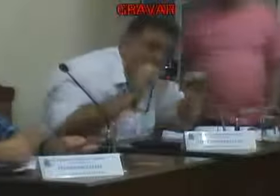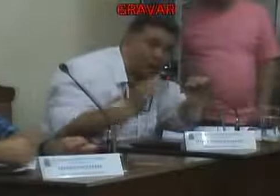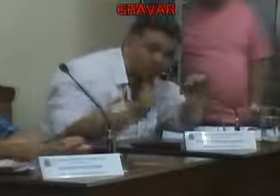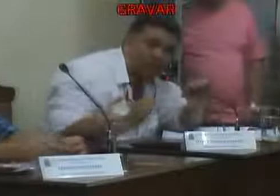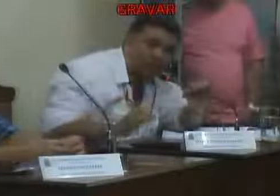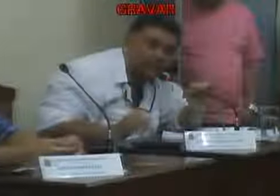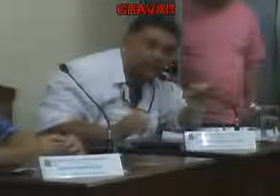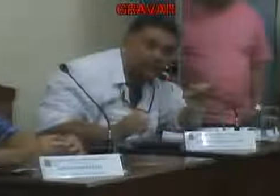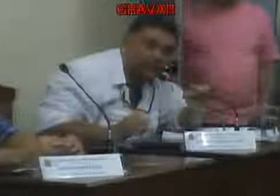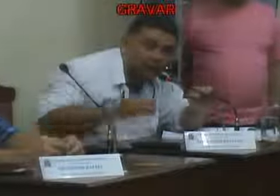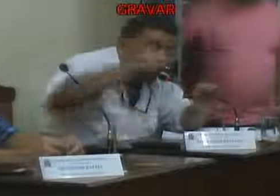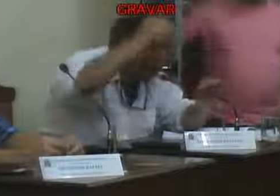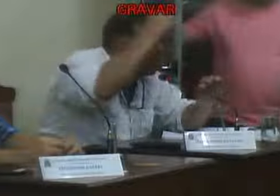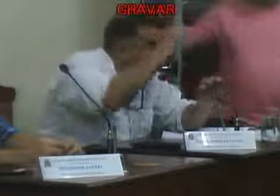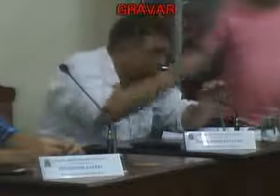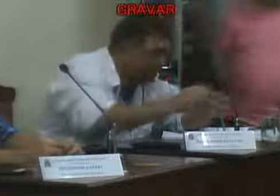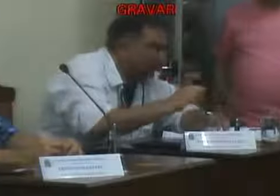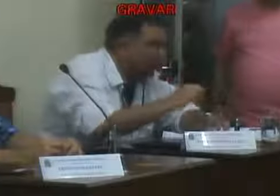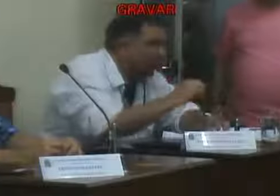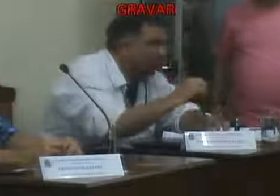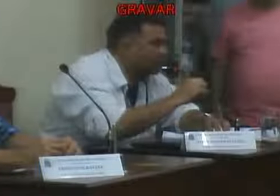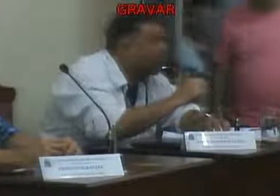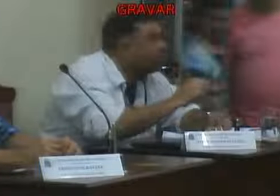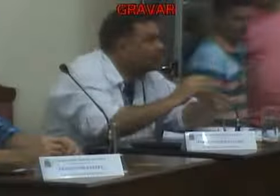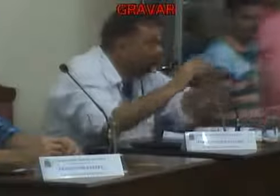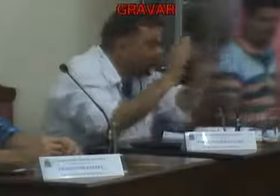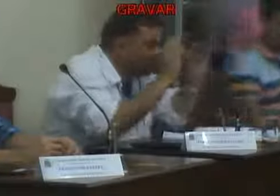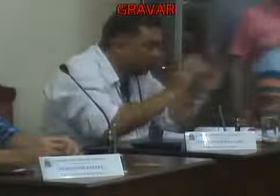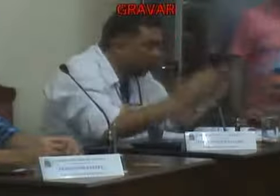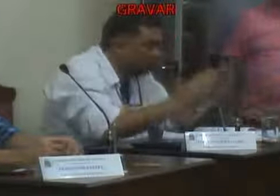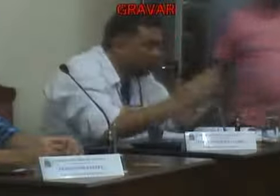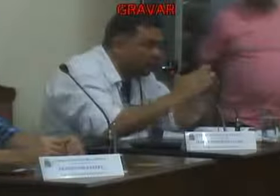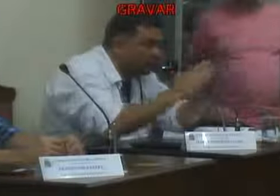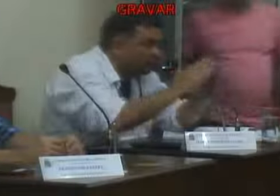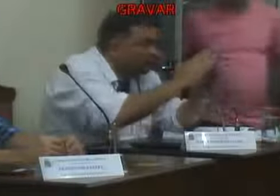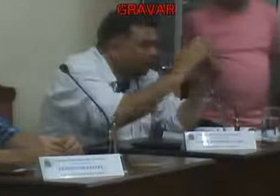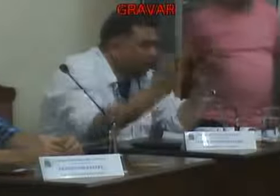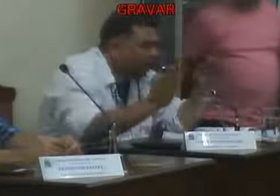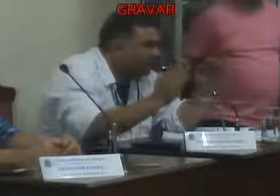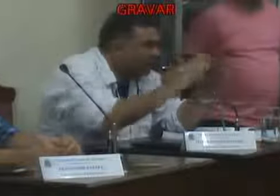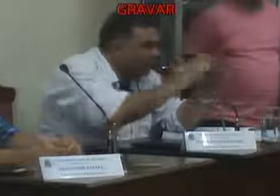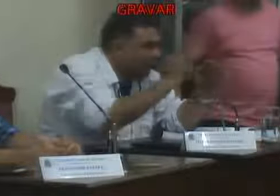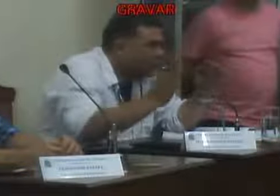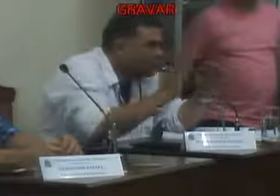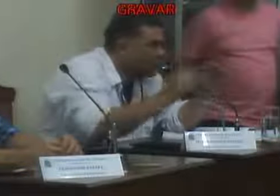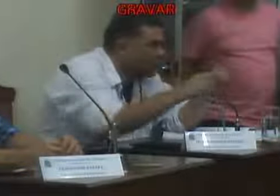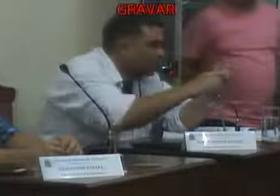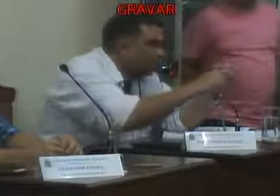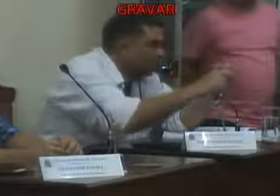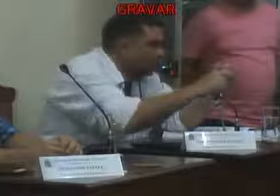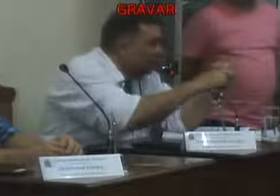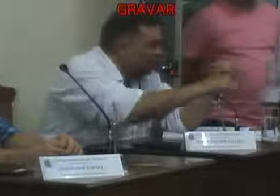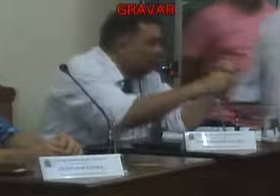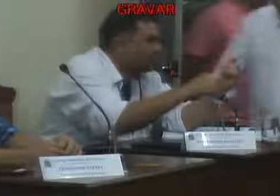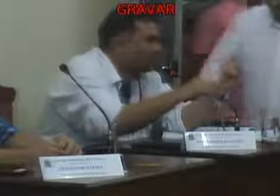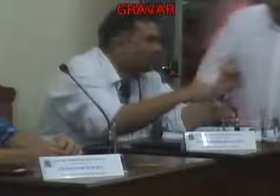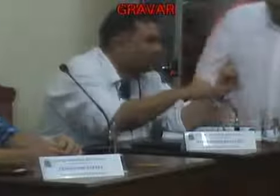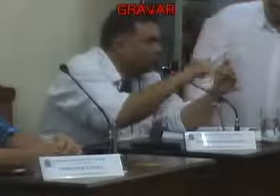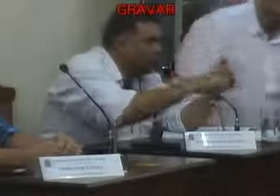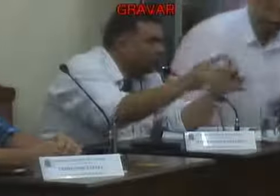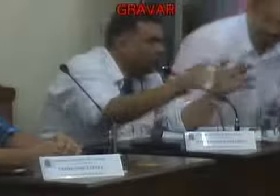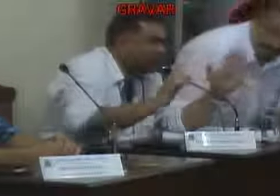tem uma coisa a ser feita: pedir anulação desse decreto. Você pede anulação, por conseguinte, vem anulação